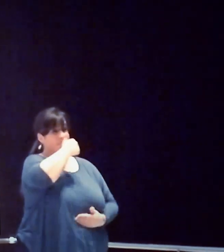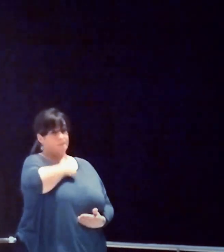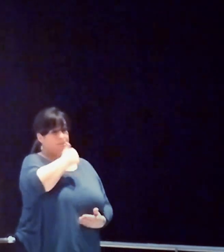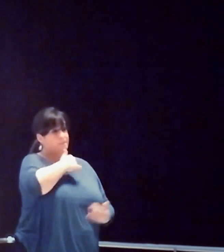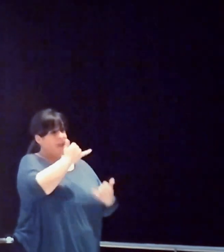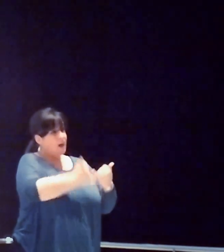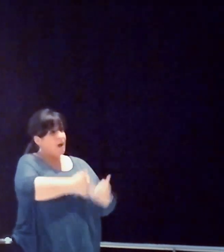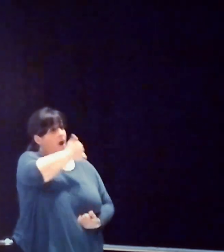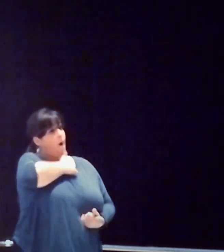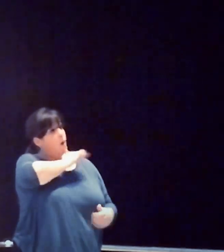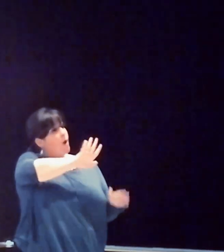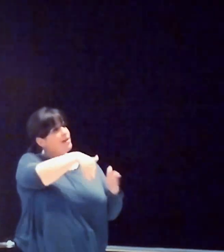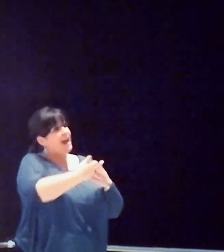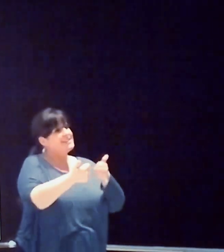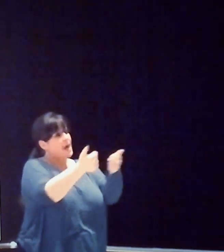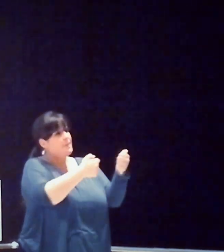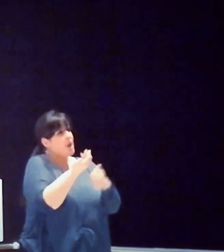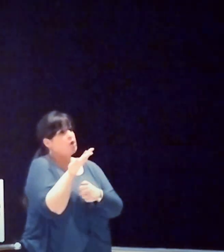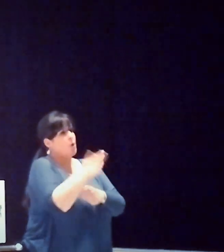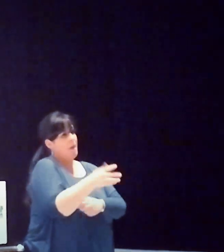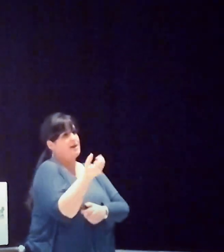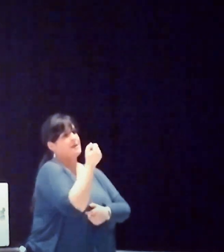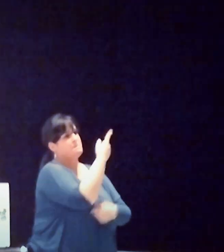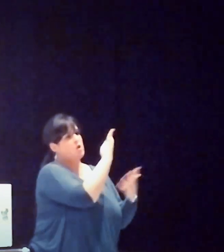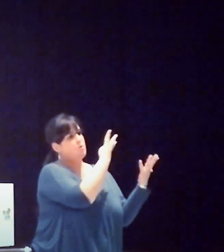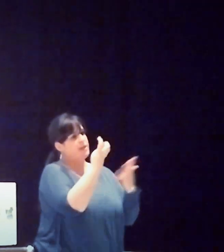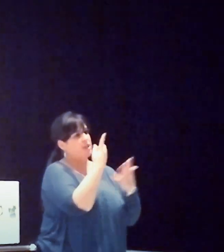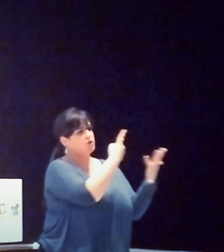que mataron a piloto 1973